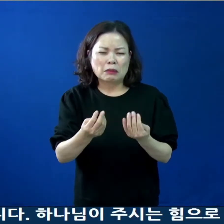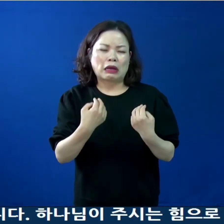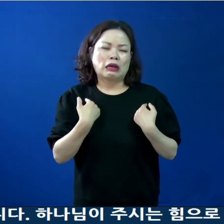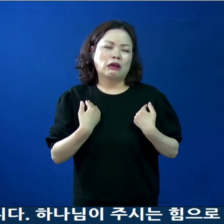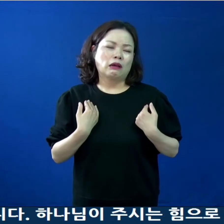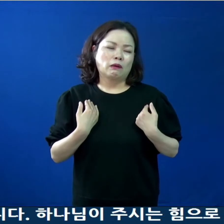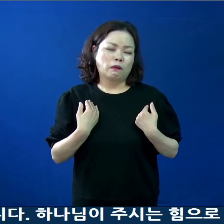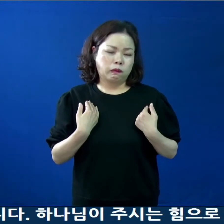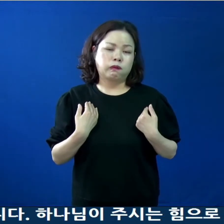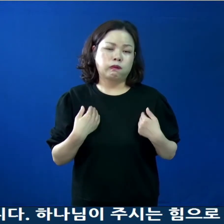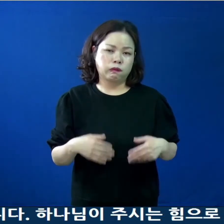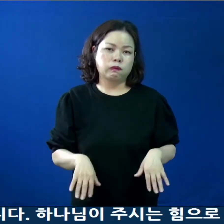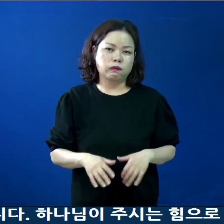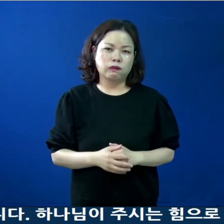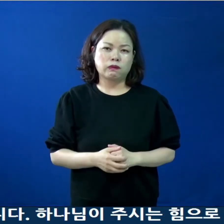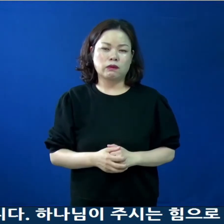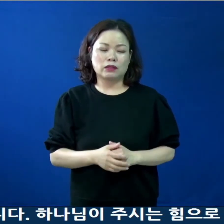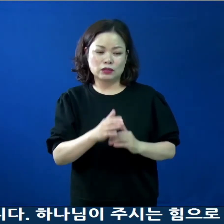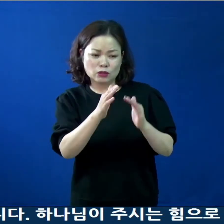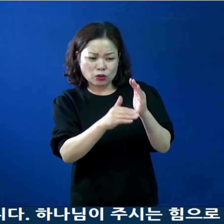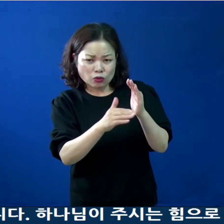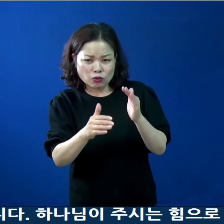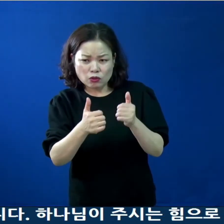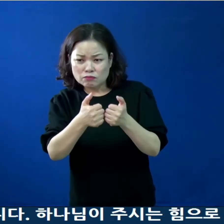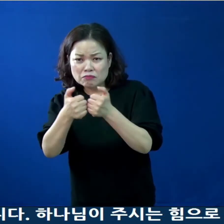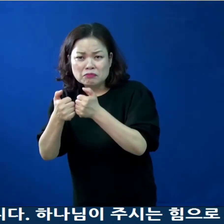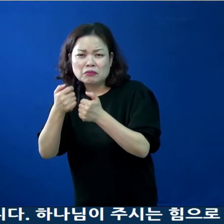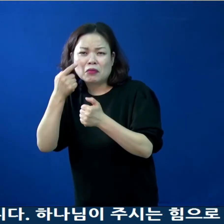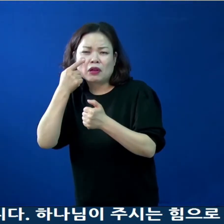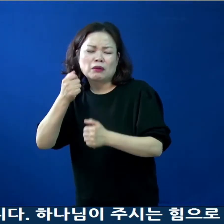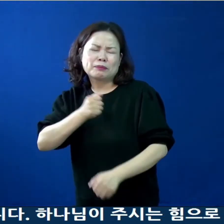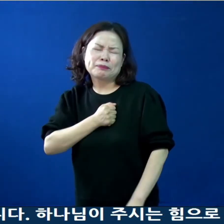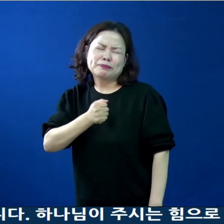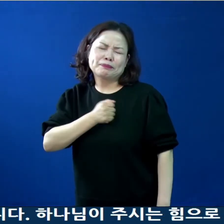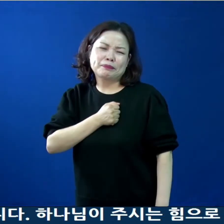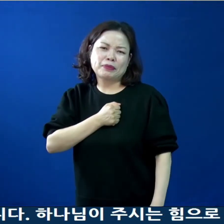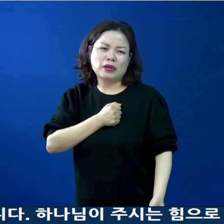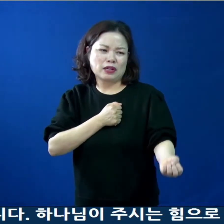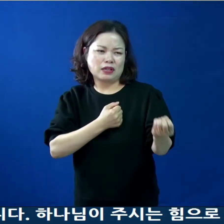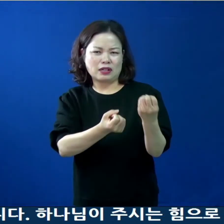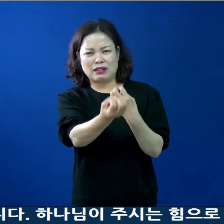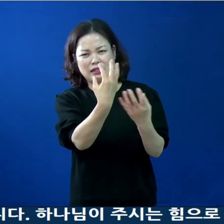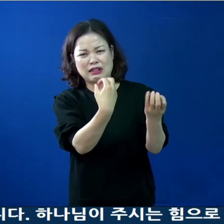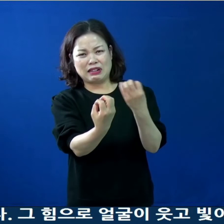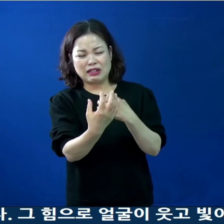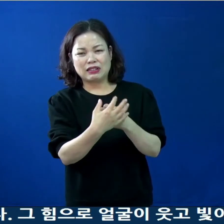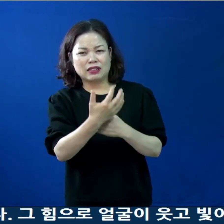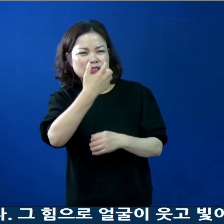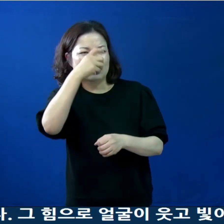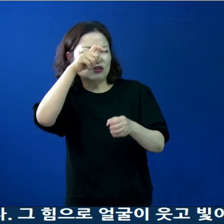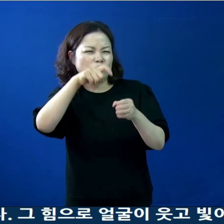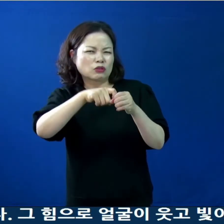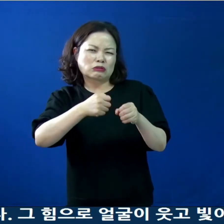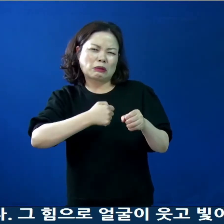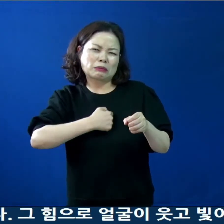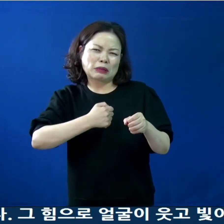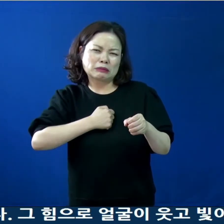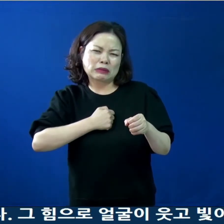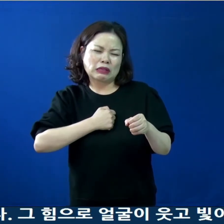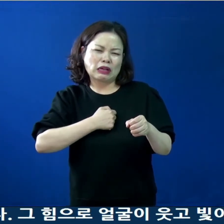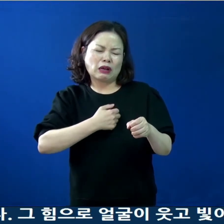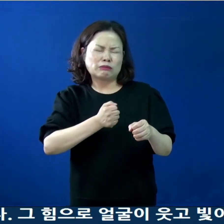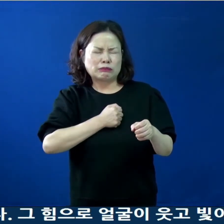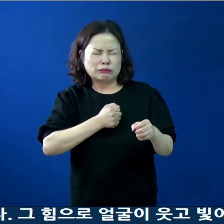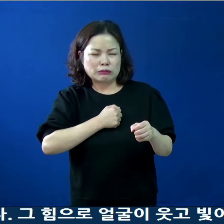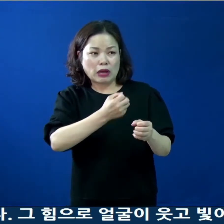보인다는 거예요. 성도와 상담하면 답답하다고 얘기하는 분들이 많아요. 영적으로도 답답하고 여러 가지